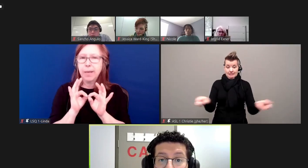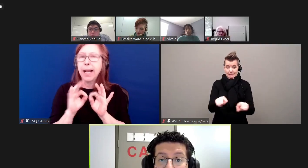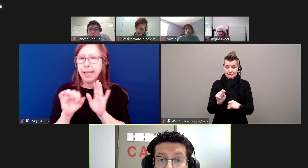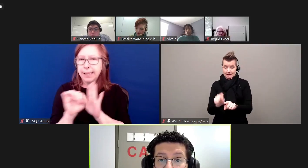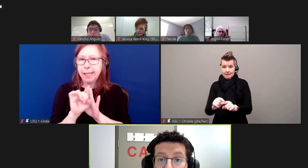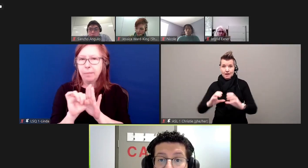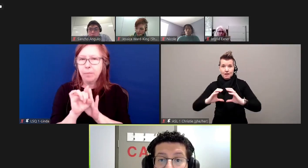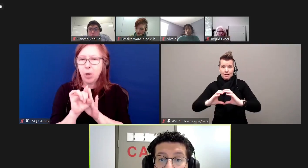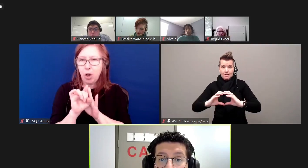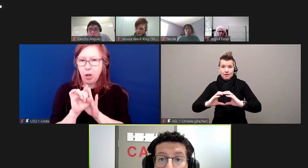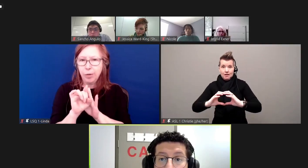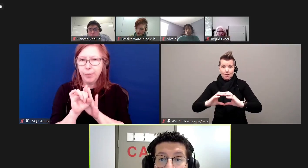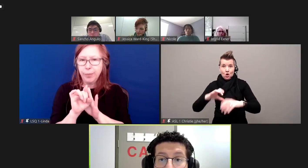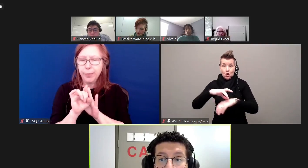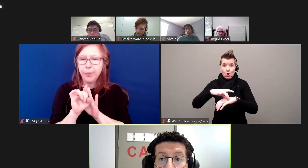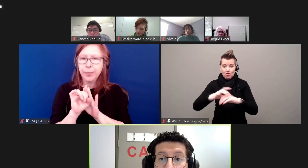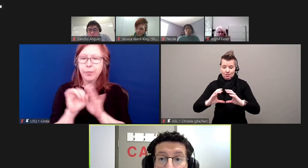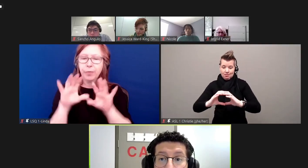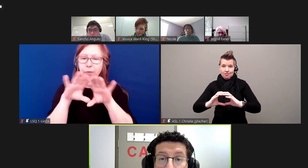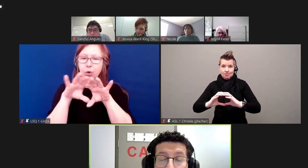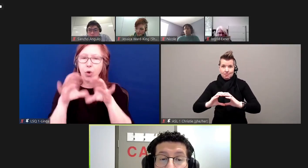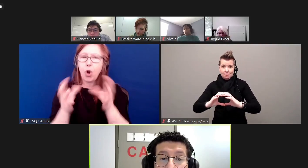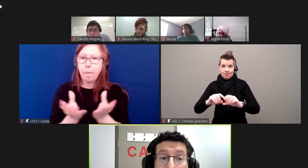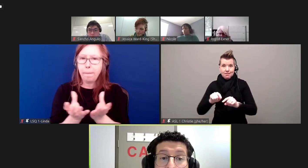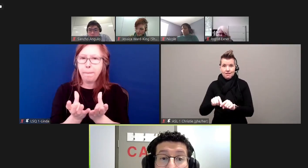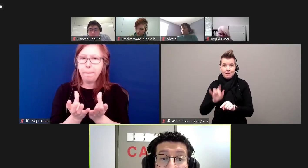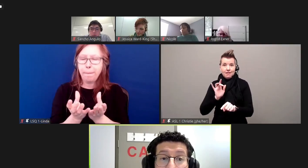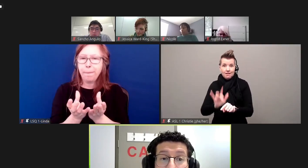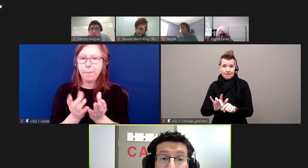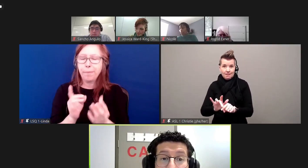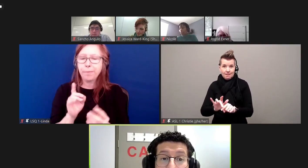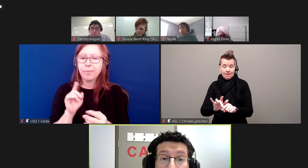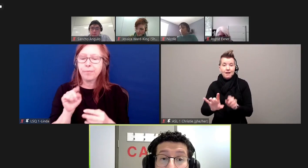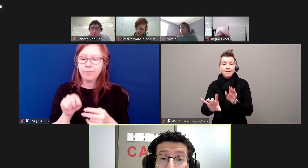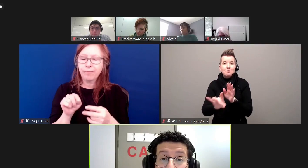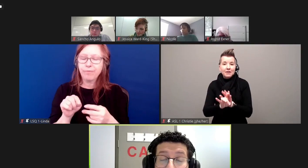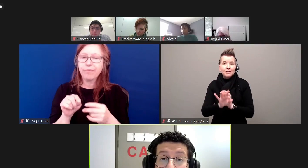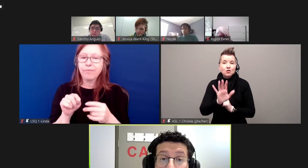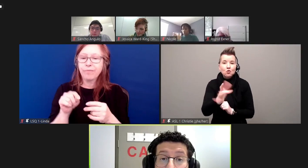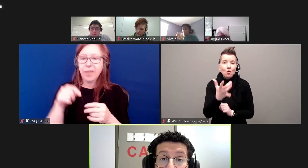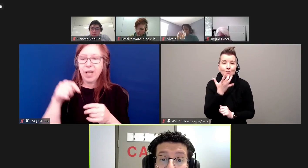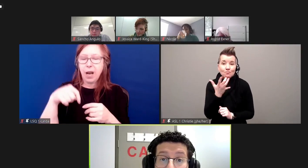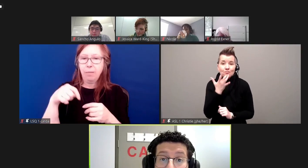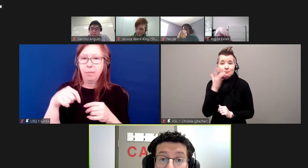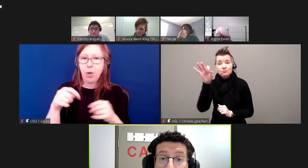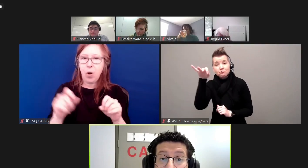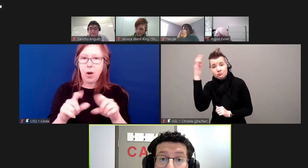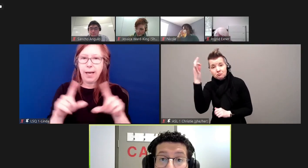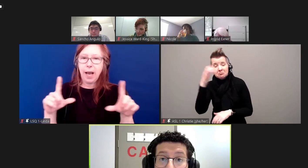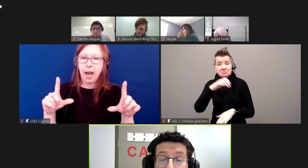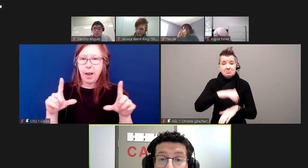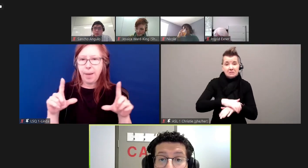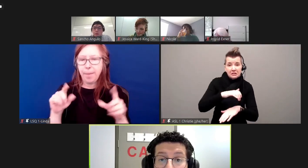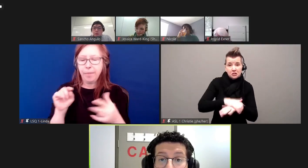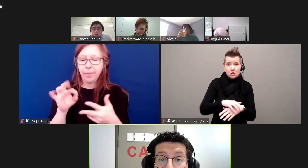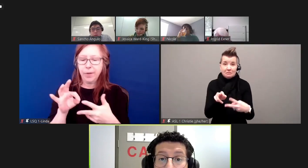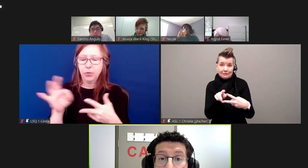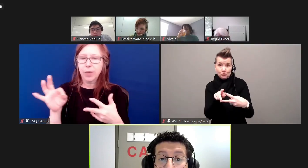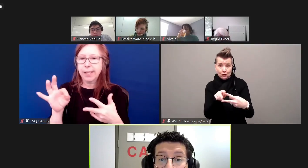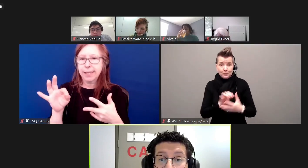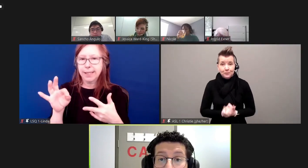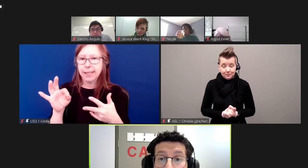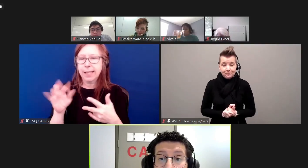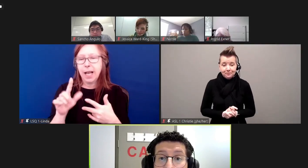en utilisant l'icône du globe dans les commandes de la réunion Zoom au bas de votre écran et sélectionnez le canal de